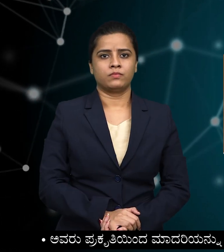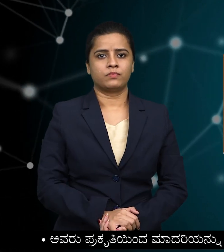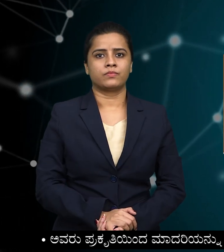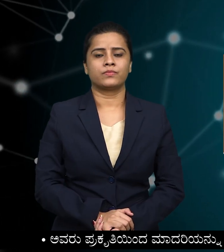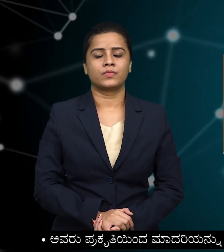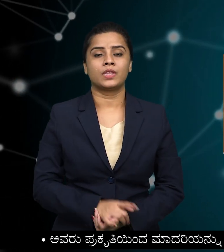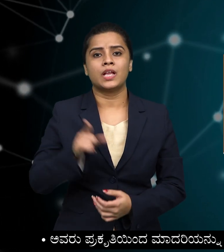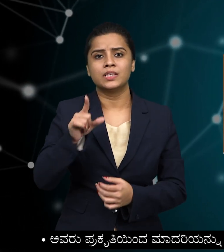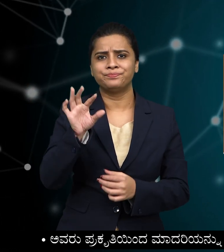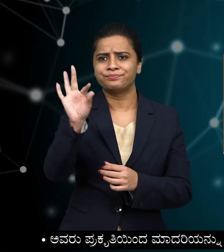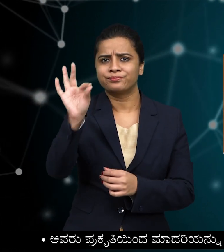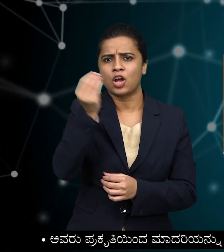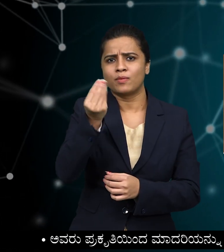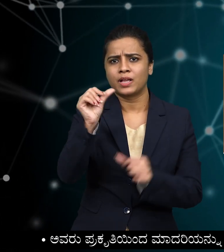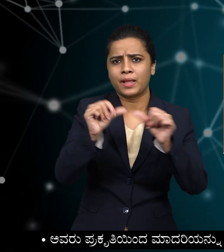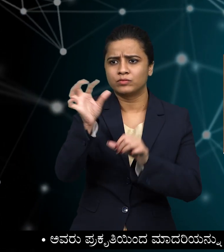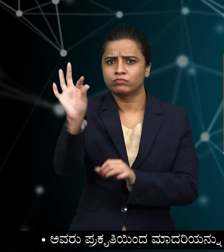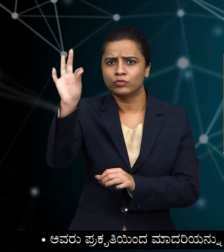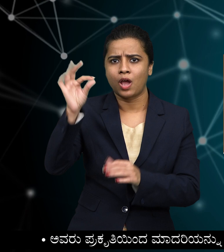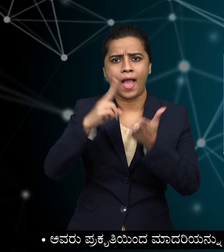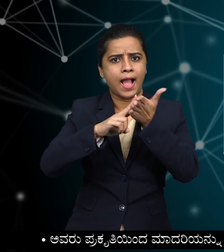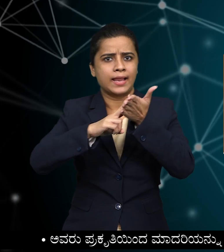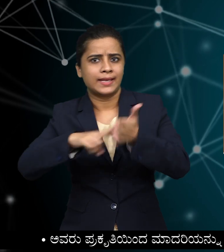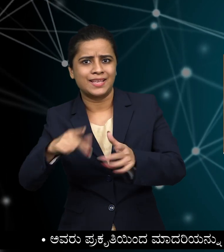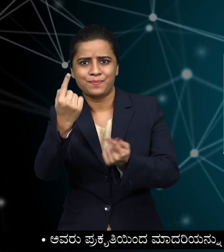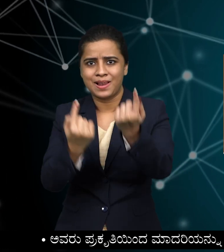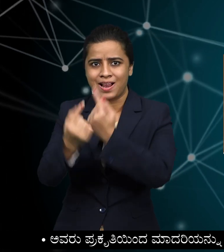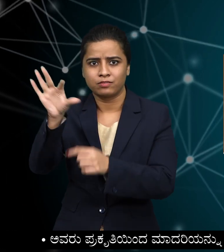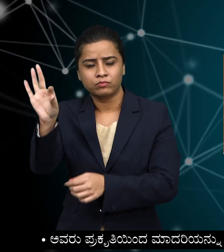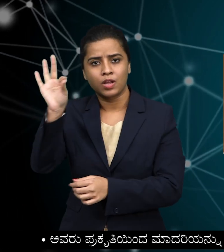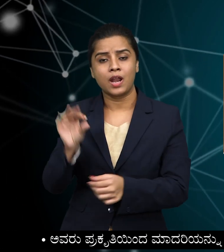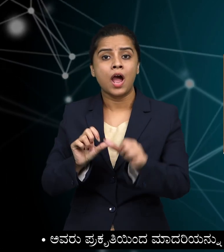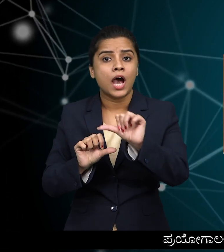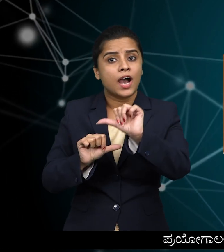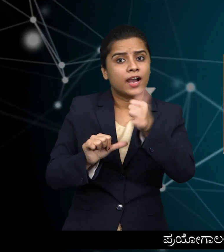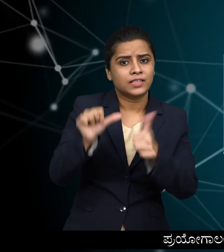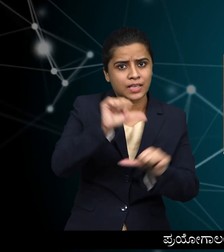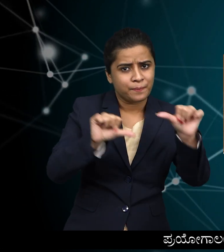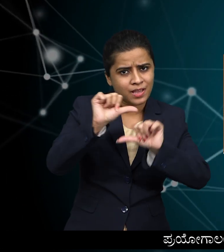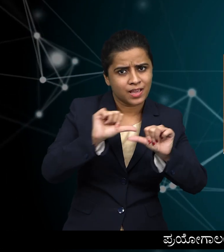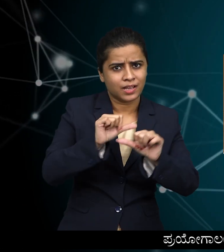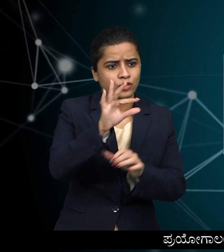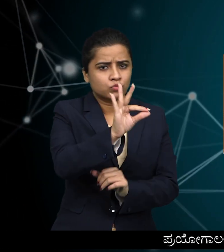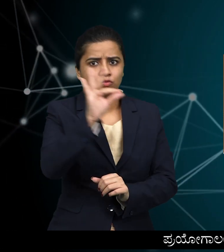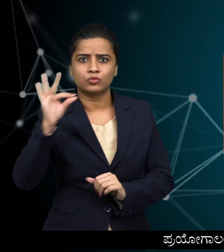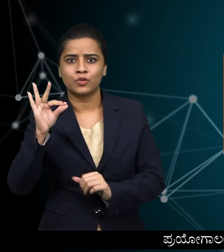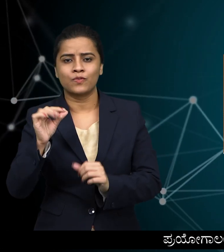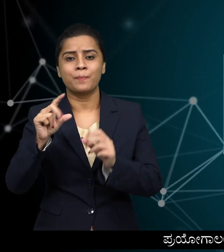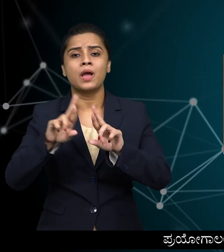ಅವರು ಪ್ರಕೃತಿಯಿಂದ ಮಾದರಿಯನ್ನು ತೆಗೆದುಕೊಂಡರು ಮತ್ತು ಇನ್ನೊಂದು ಮಾದರಿಯನ್ನು ಪ್ರಯೋಗಾಲಯದಲ್ಲಿ